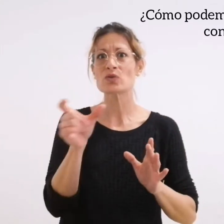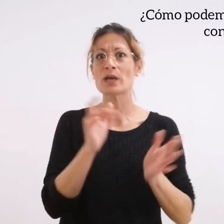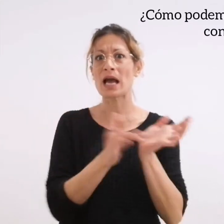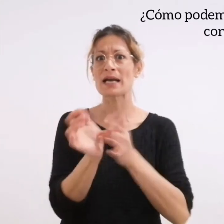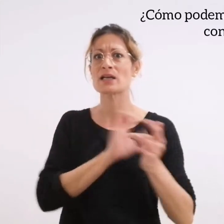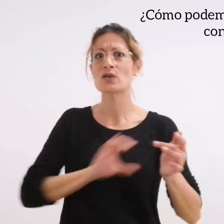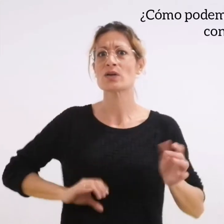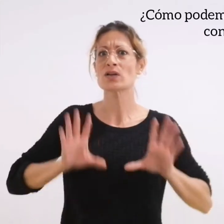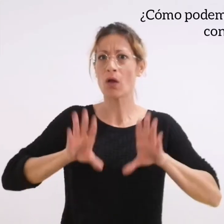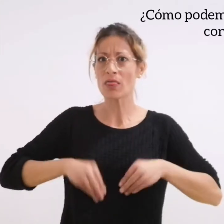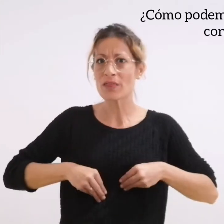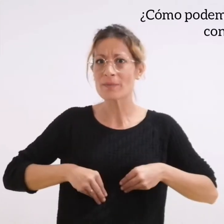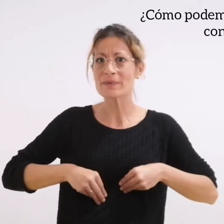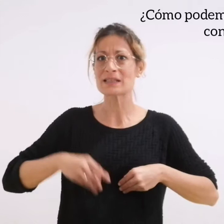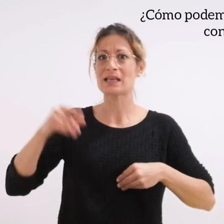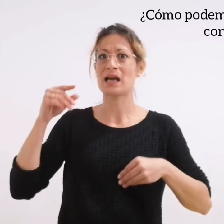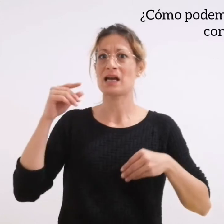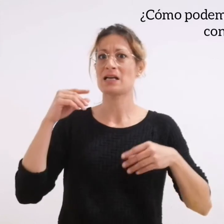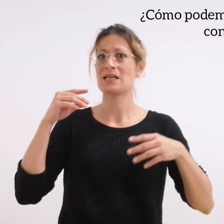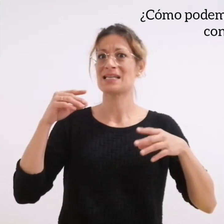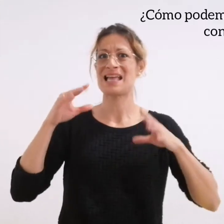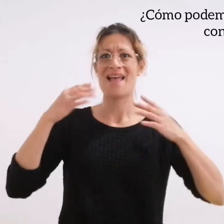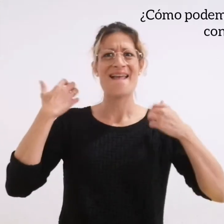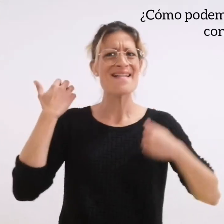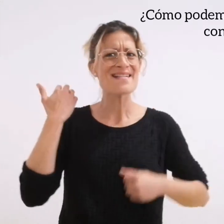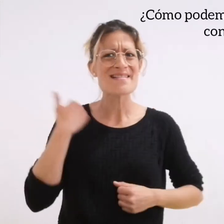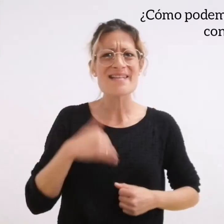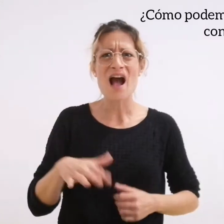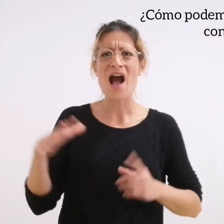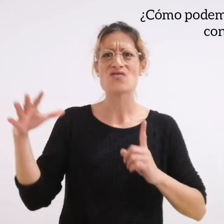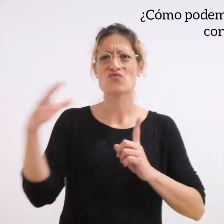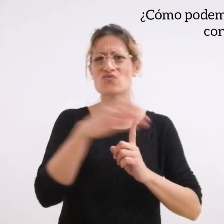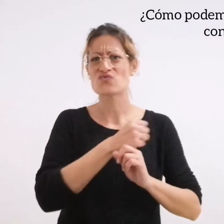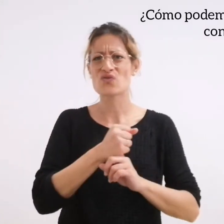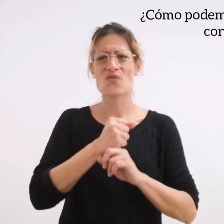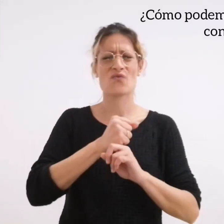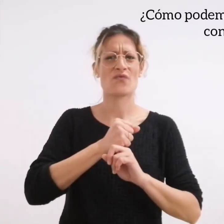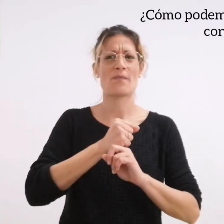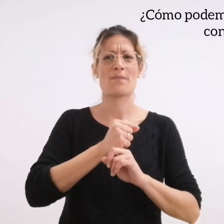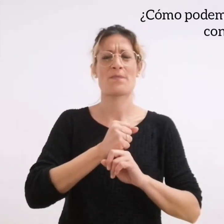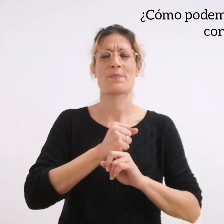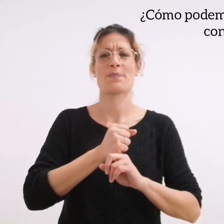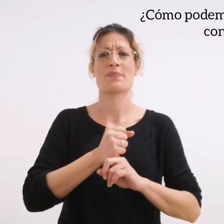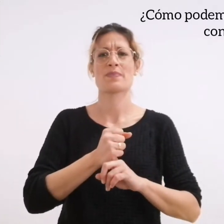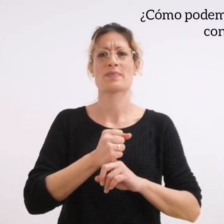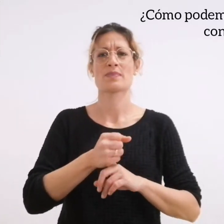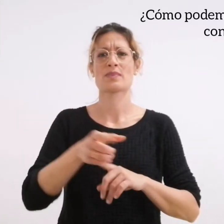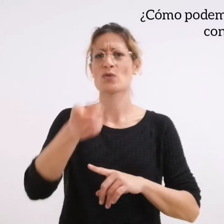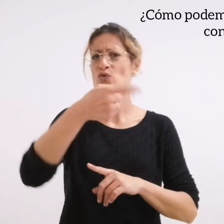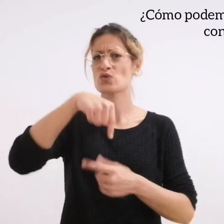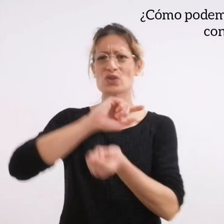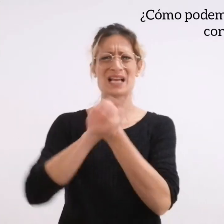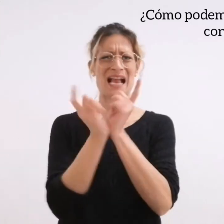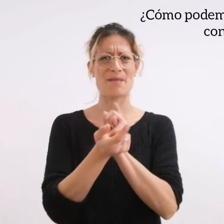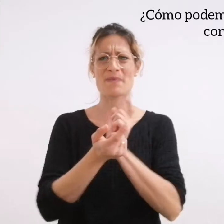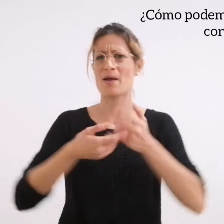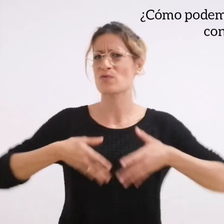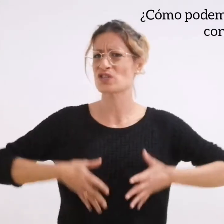para nosotros se imputa en nuestras vidas, se hace efectiva en nuestras vidas. En ese momento, al poder confesar, al